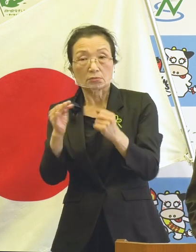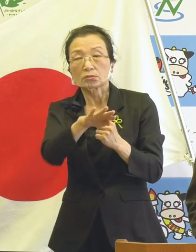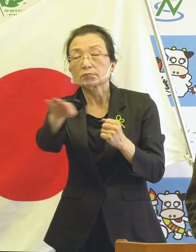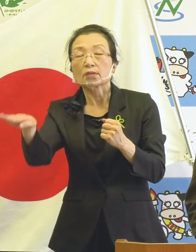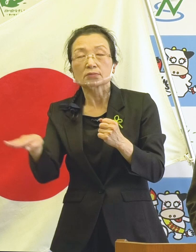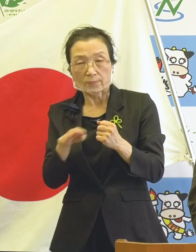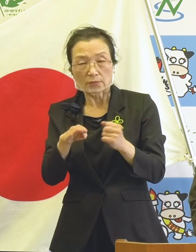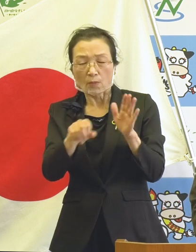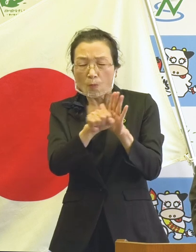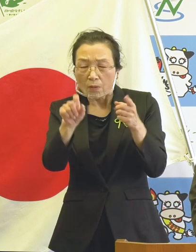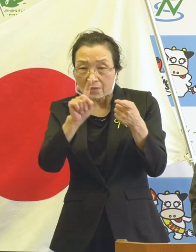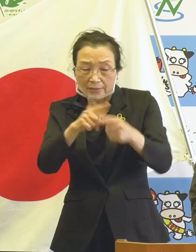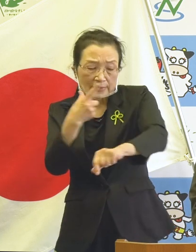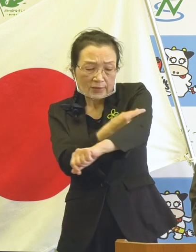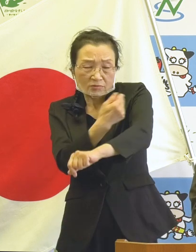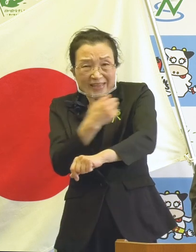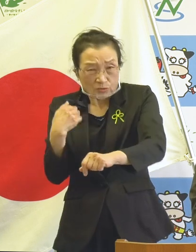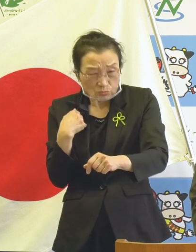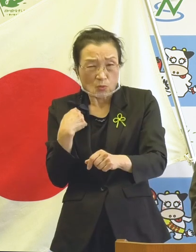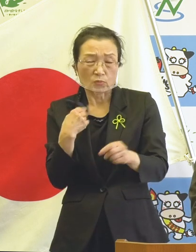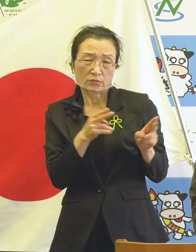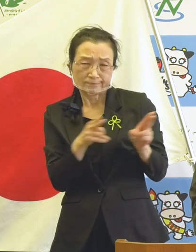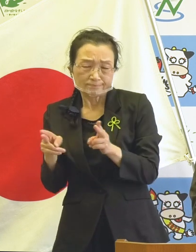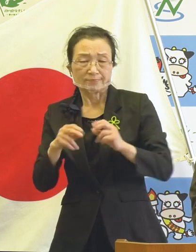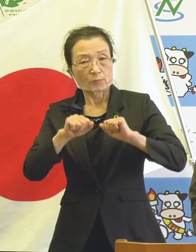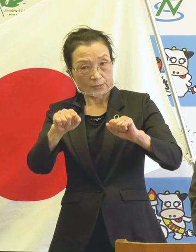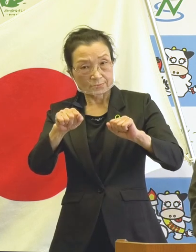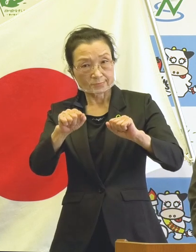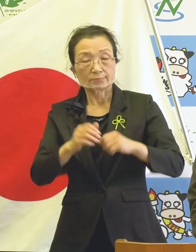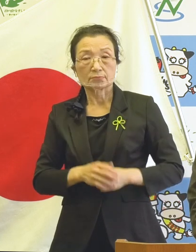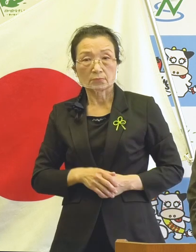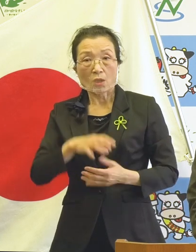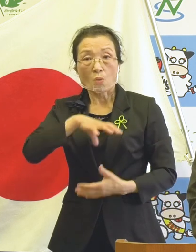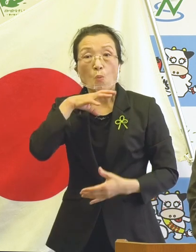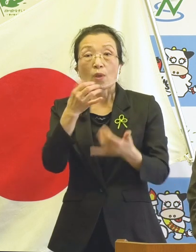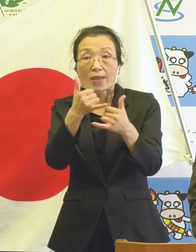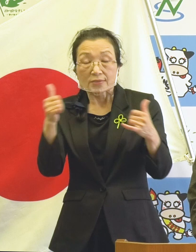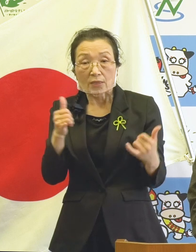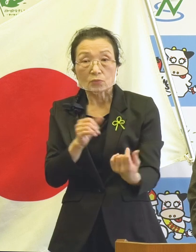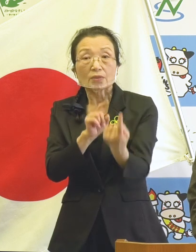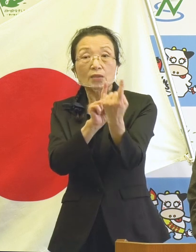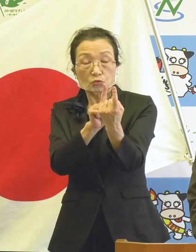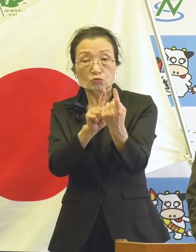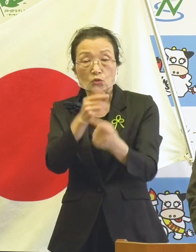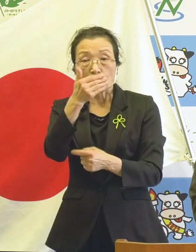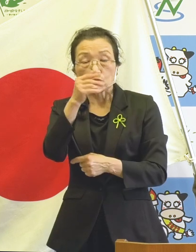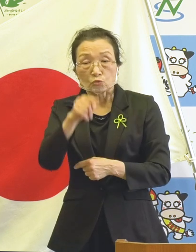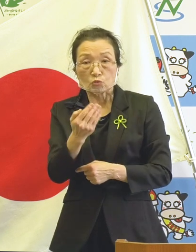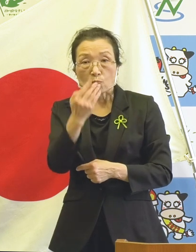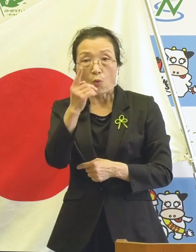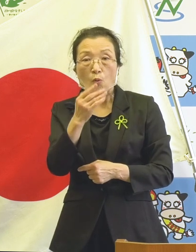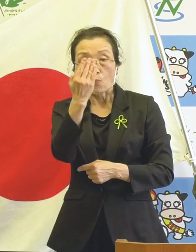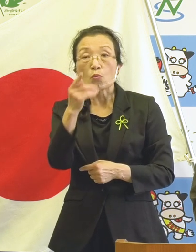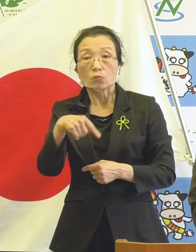率的に接種できる体制で臨む予定です。また高齢者の方へのクーポン券及び予